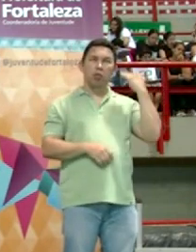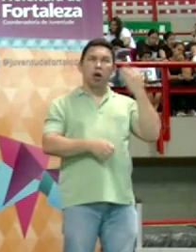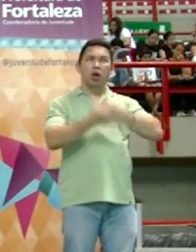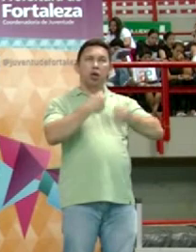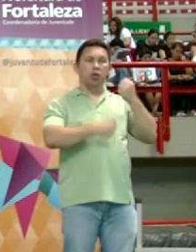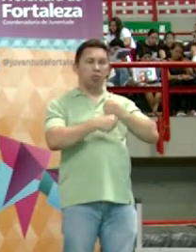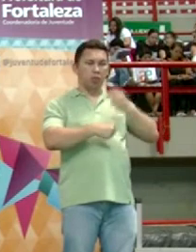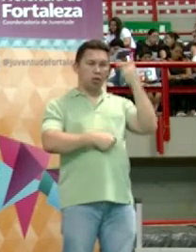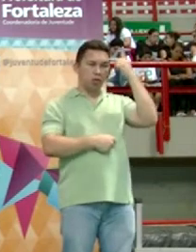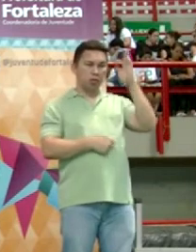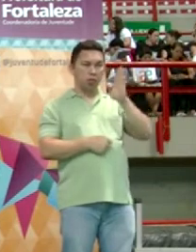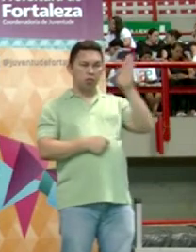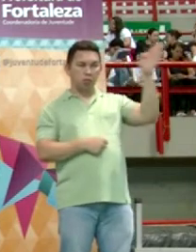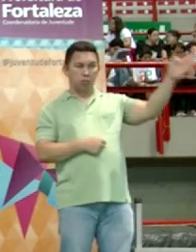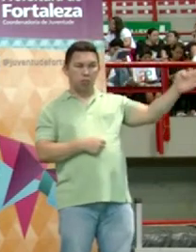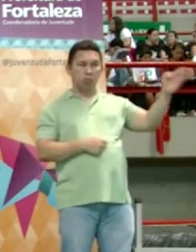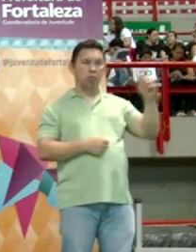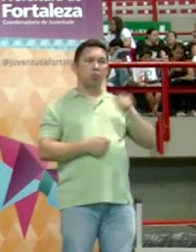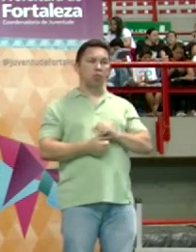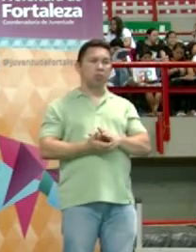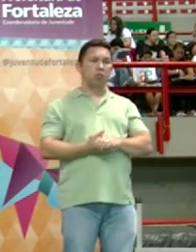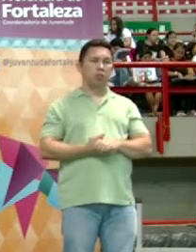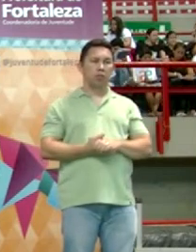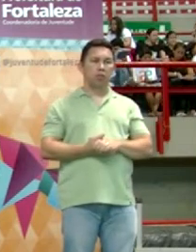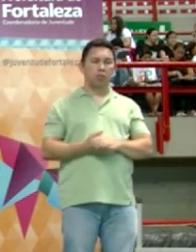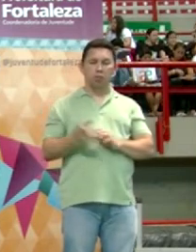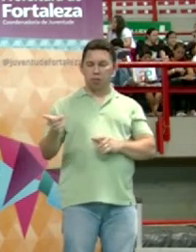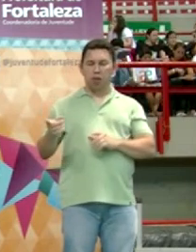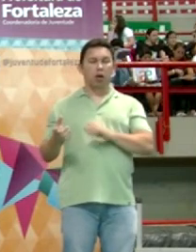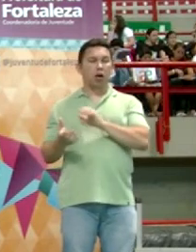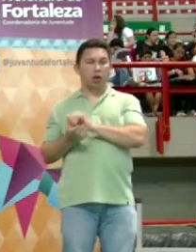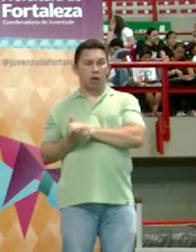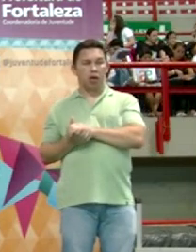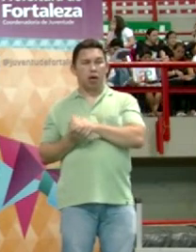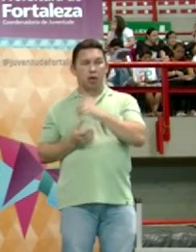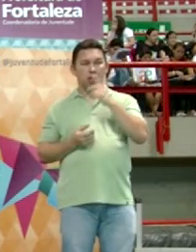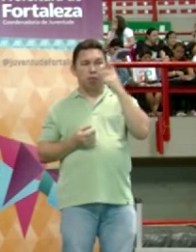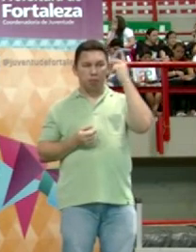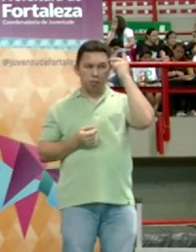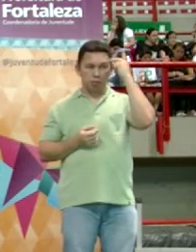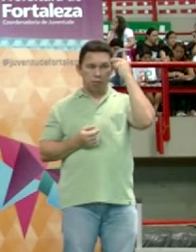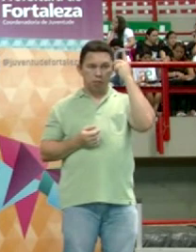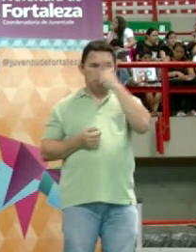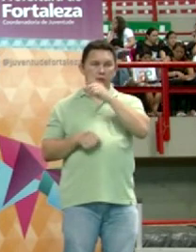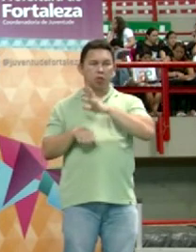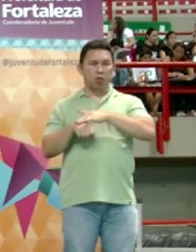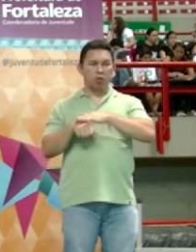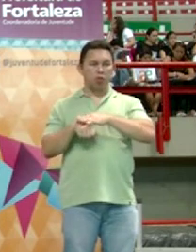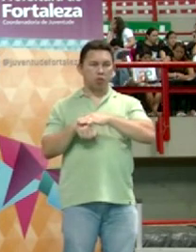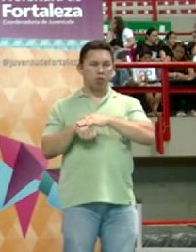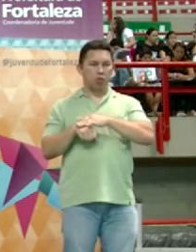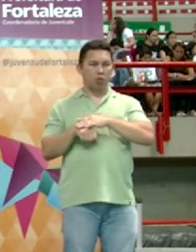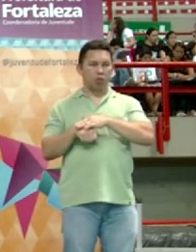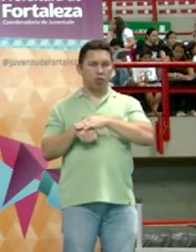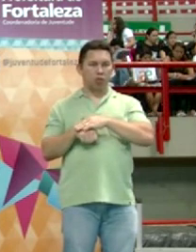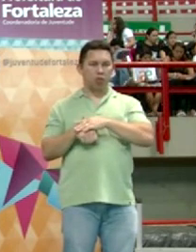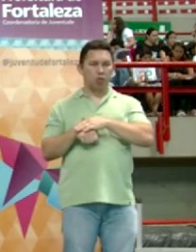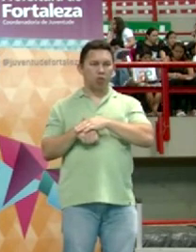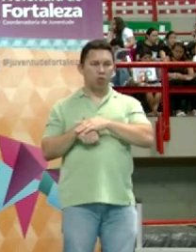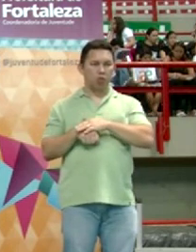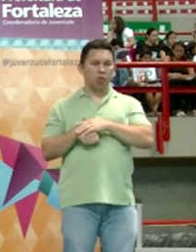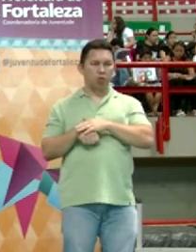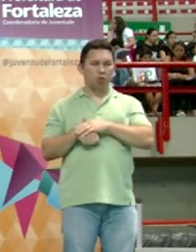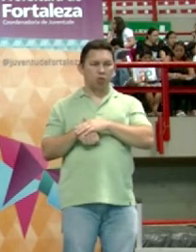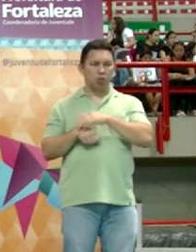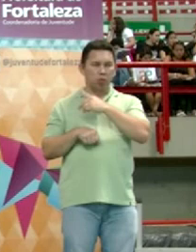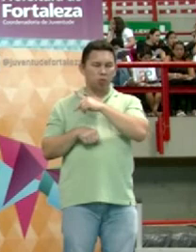Paulo, eu vou com a minha esposa a cada 6 meses. A minha esposa, há 3 anos, teve uma leucemia. Foi um caso muito grave, mas nós tivemos